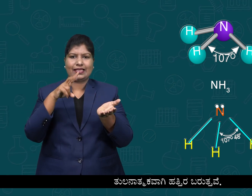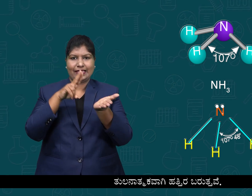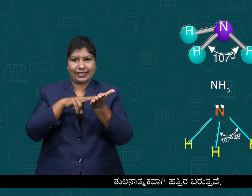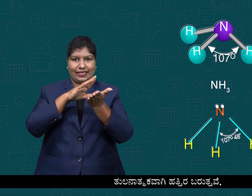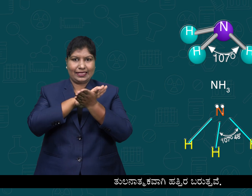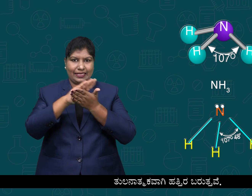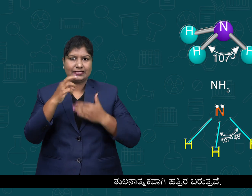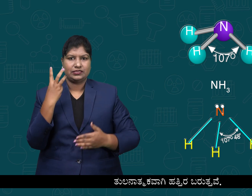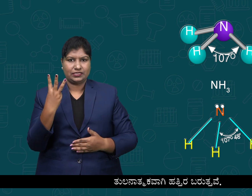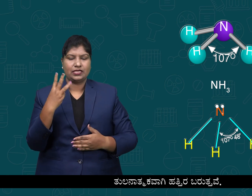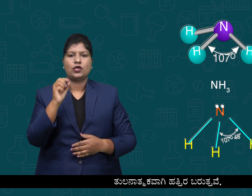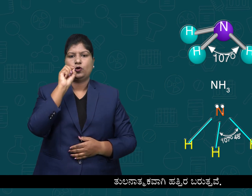ಬರುತ್ತವೆ.